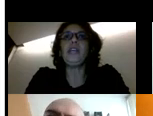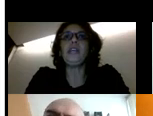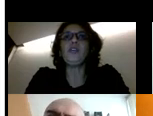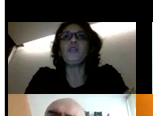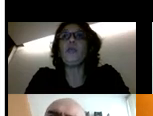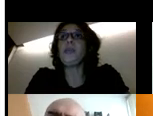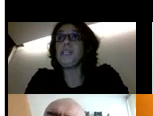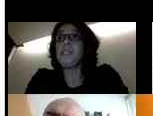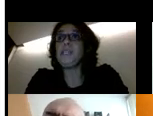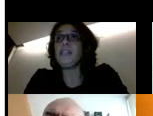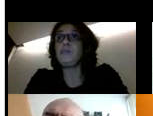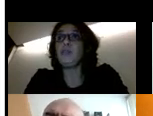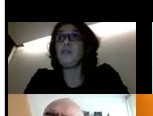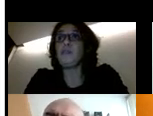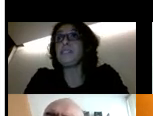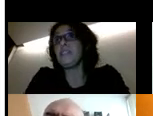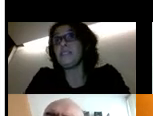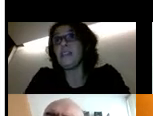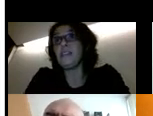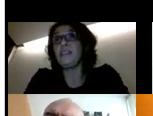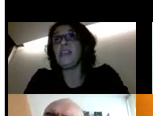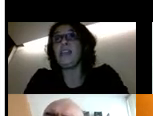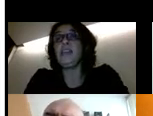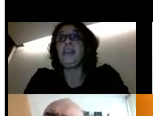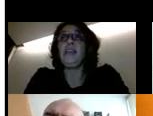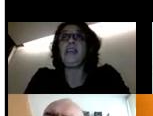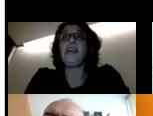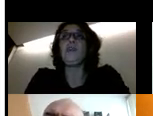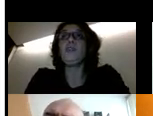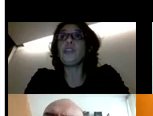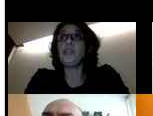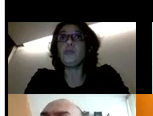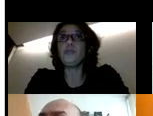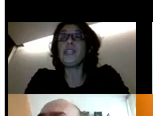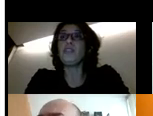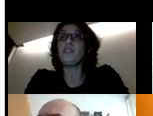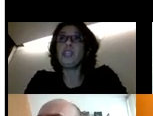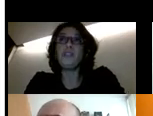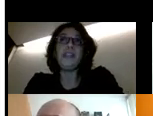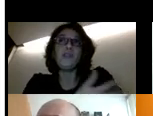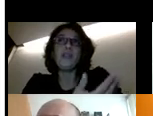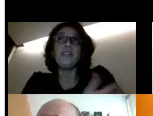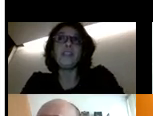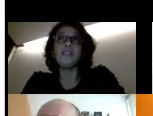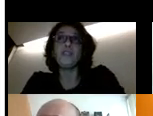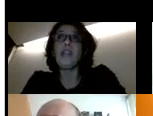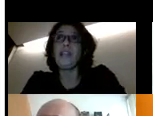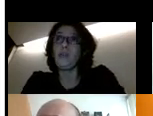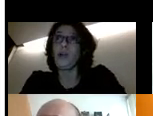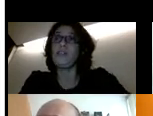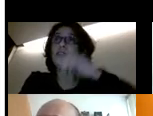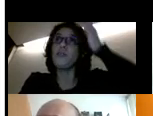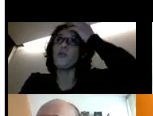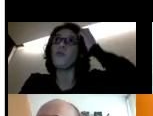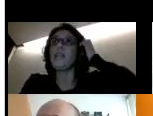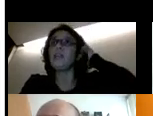este corpus nos permita hacer una descripción precisa de cada uno de los recursos, reconociendo a la lengua de señas como una